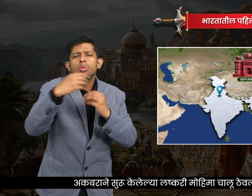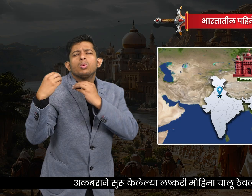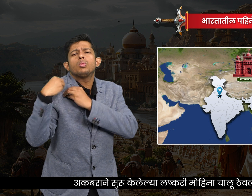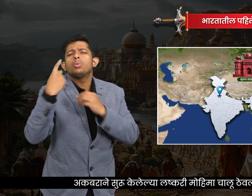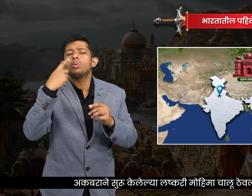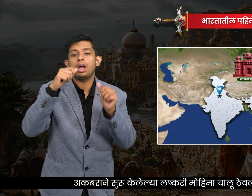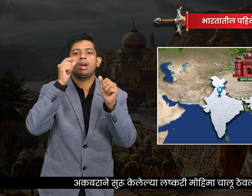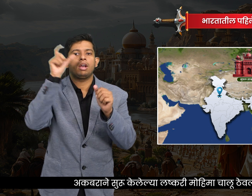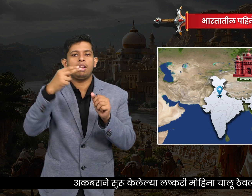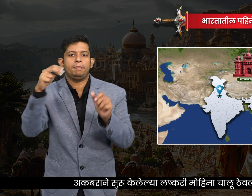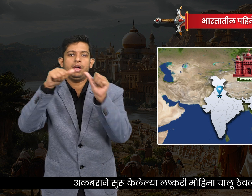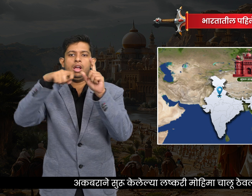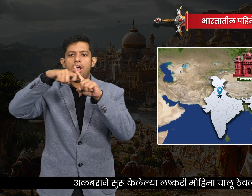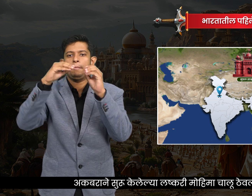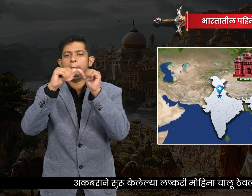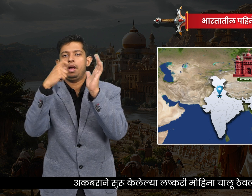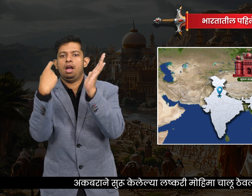मोहिमा चालू ठेवल्या.